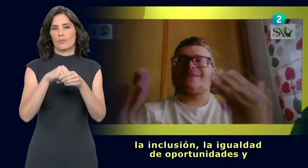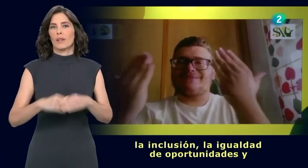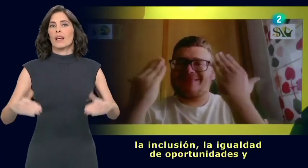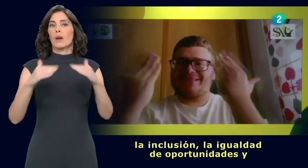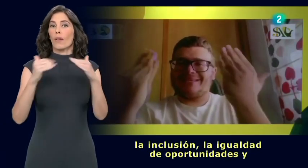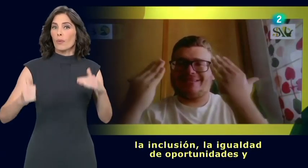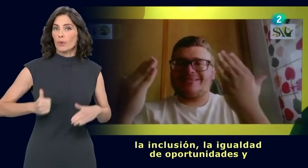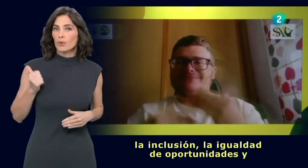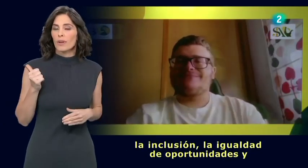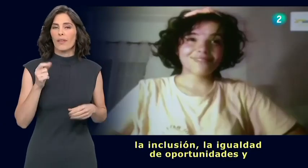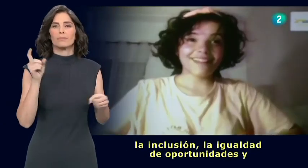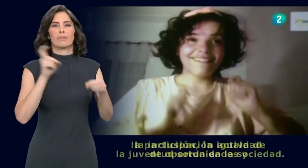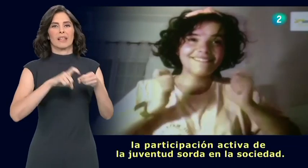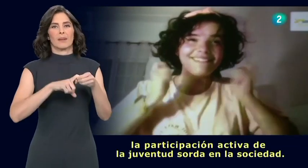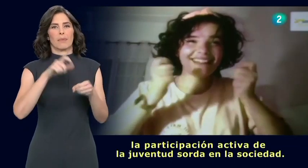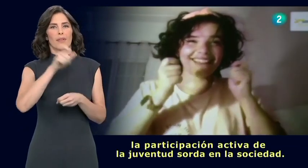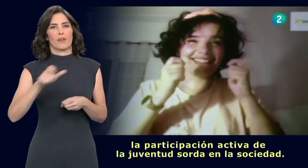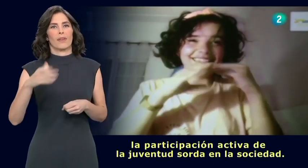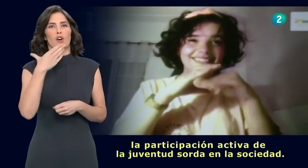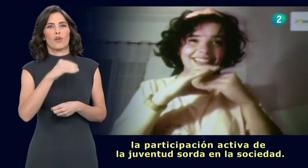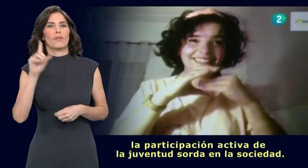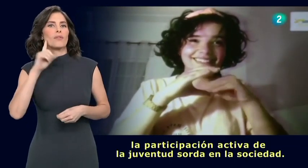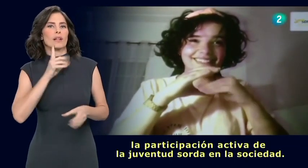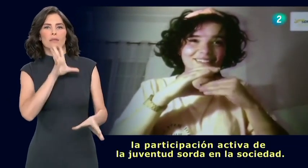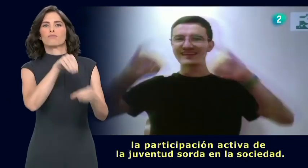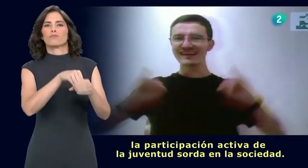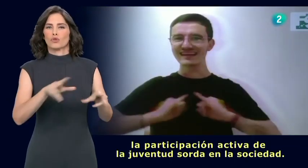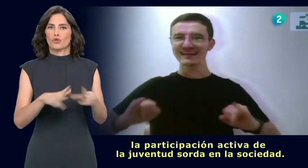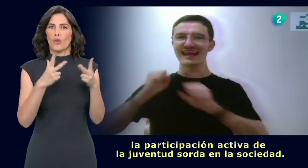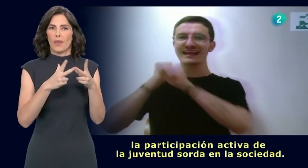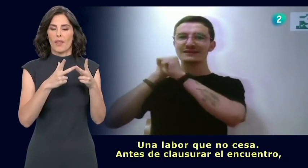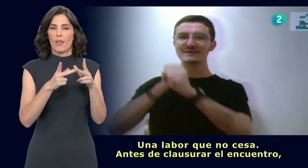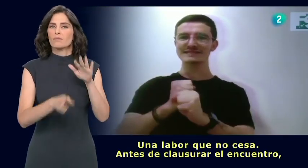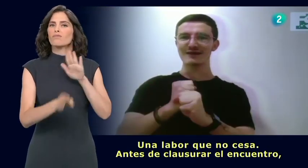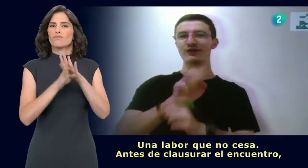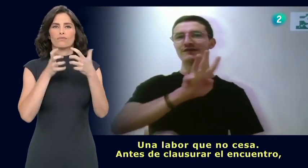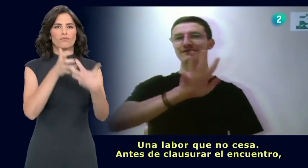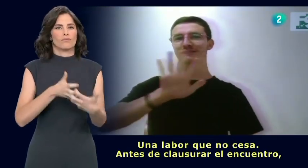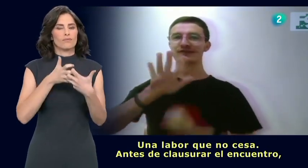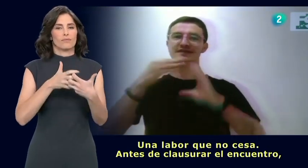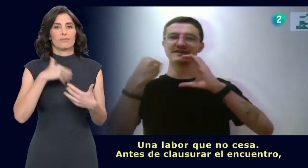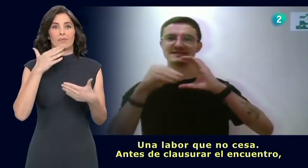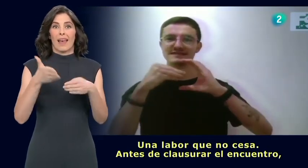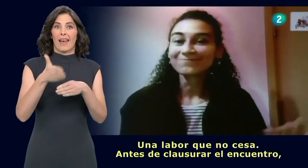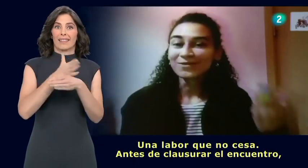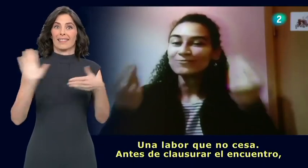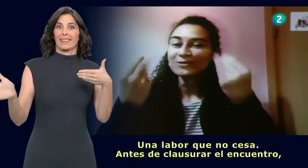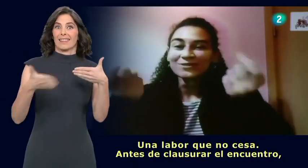igualdad de oportunidades y la participación activa de la juventud sorda en la sociedad. Una labor que no cesa. Antes de clausurar el